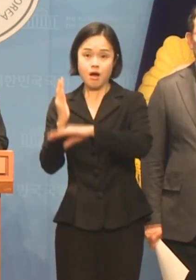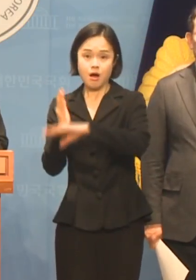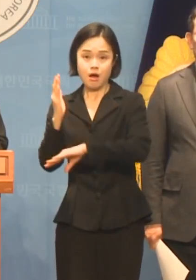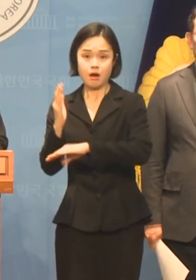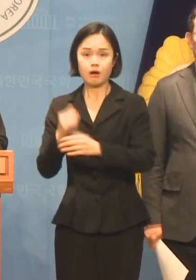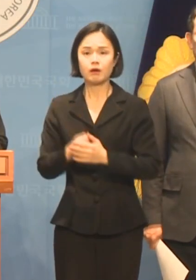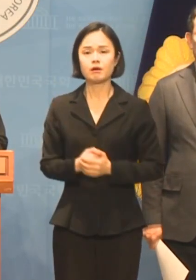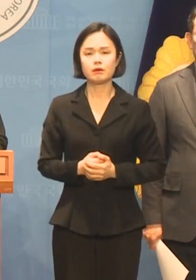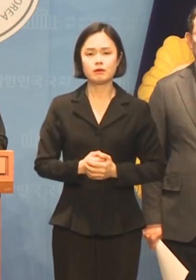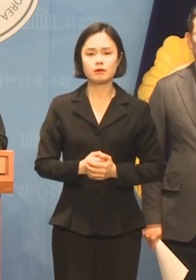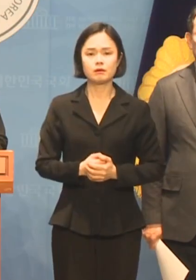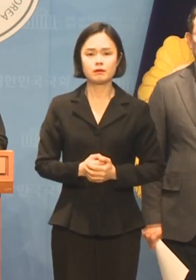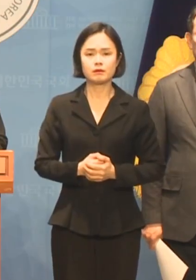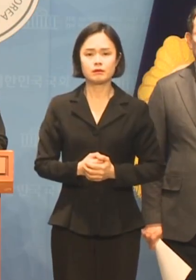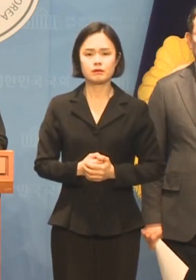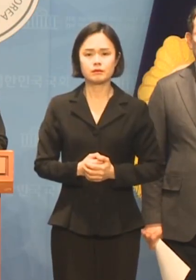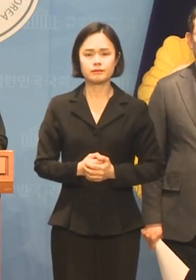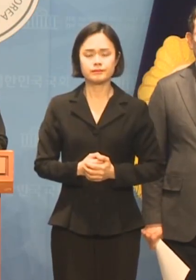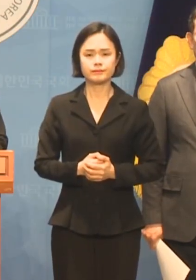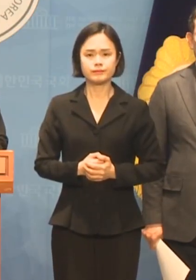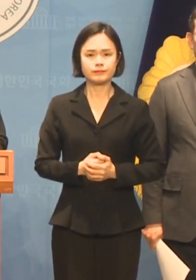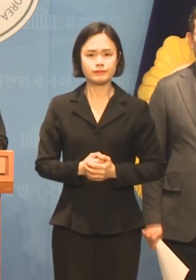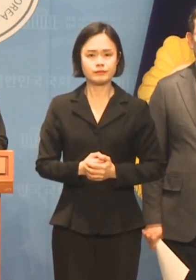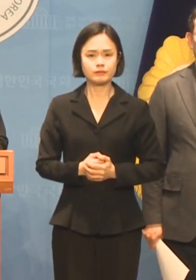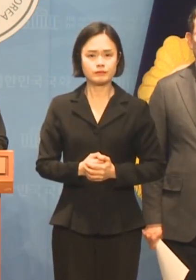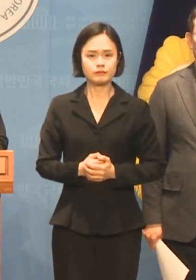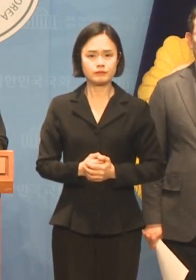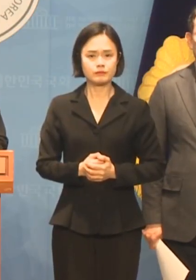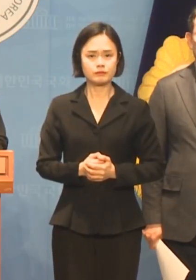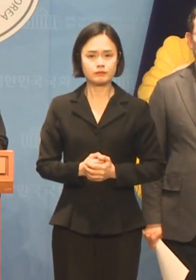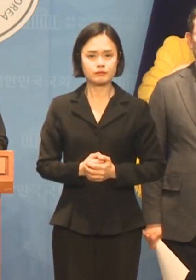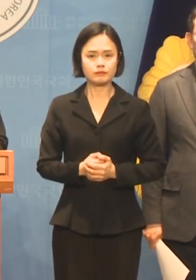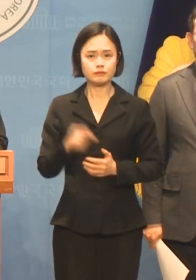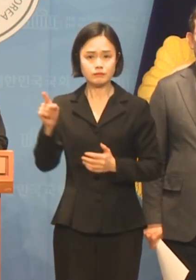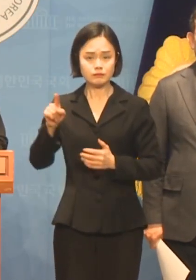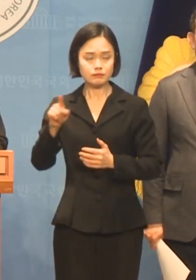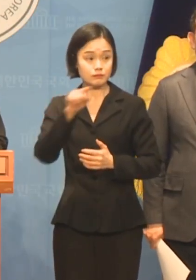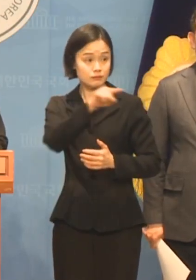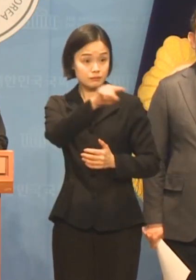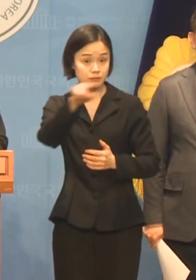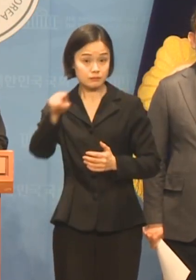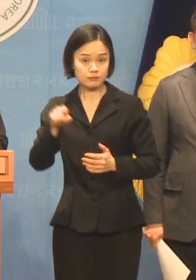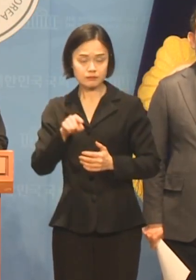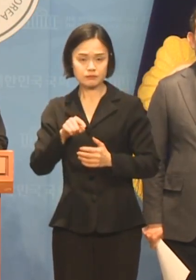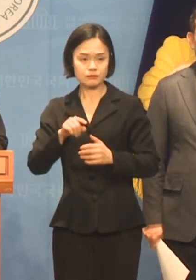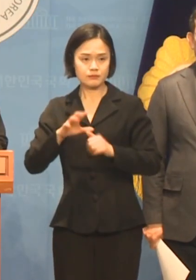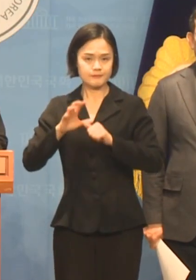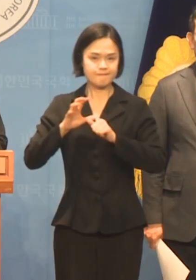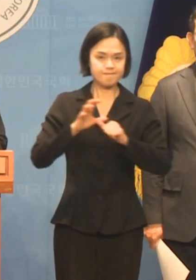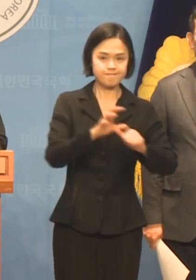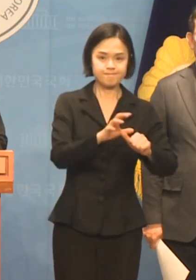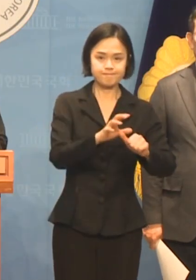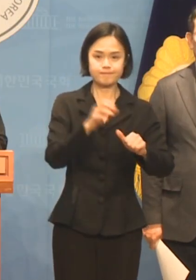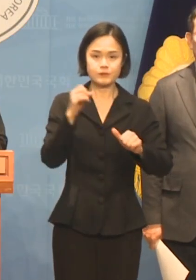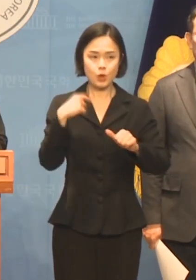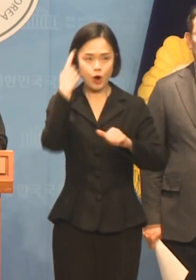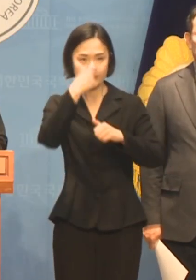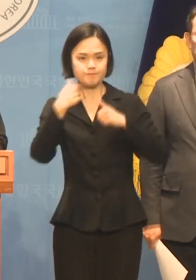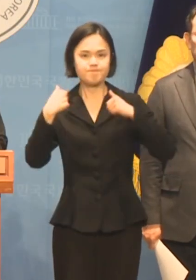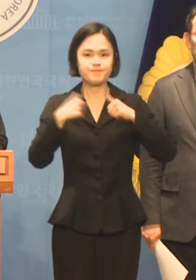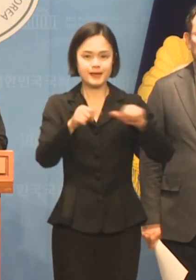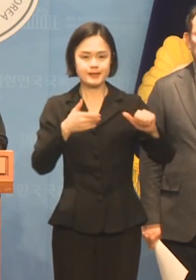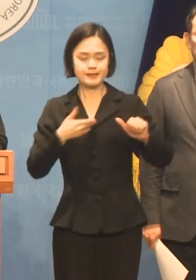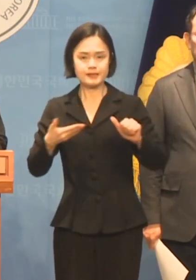질의도 없었고 소위 말하는 기합주기와 망신주기를 일삼은 것은 물론 새로운